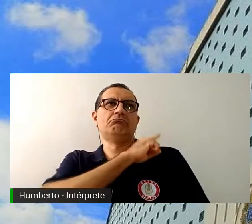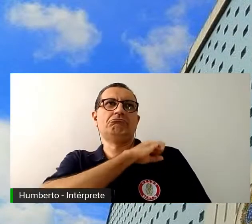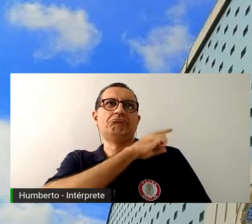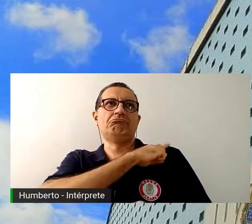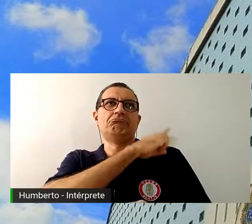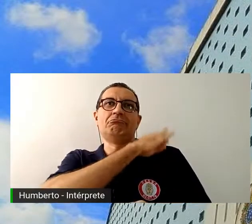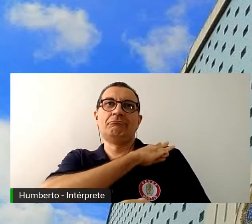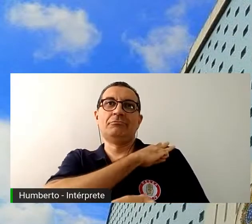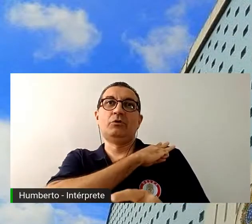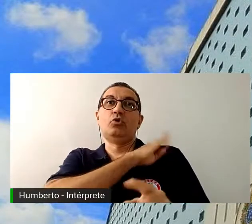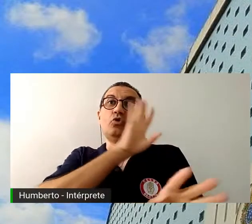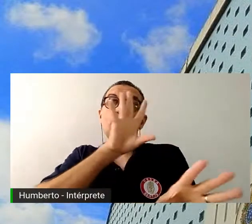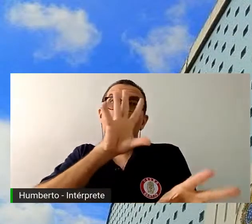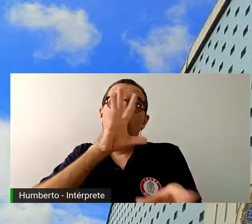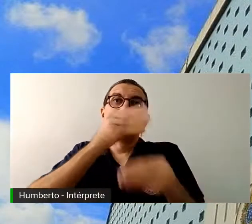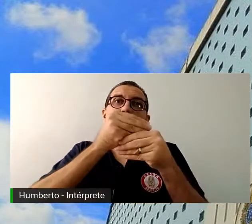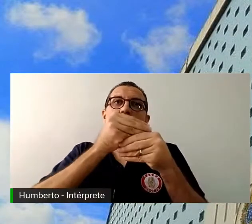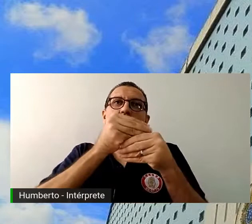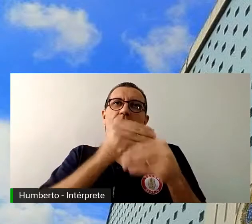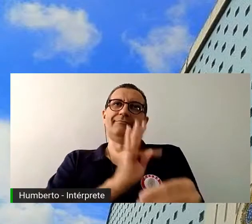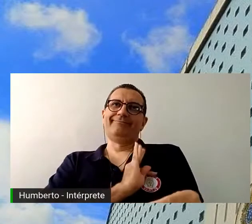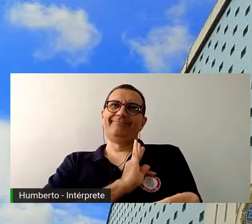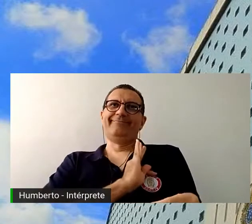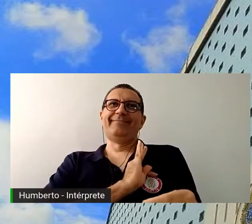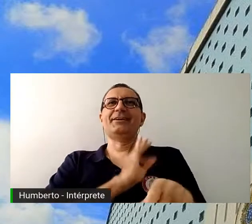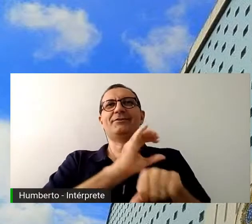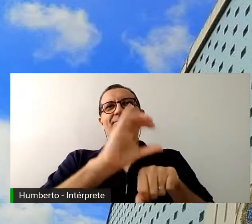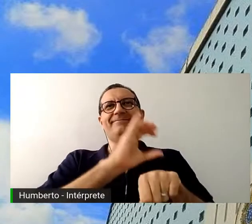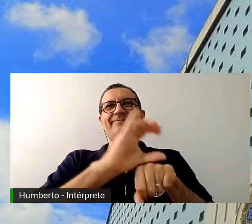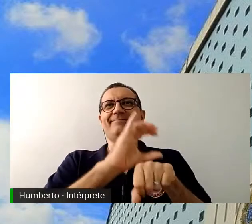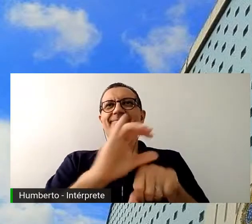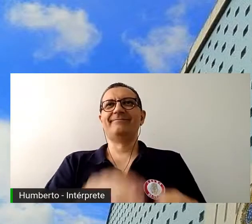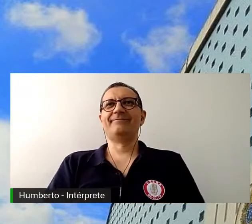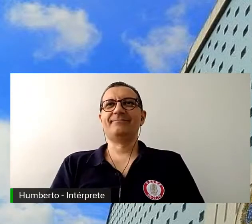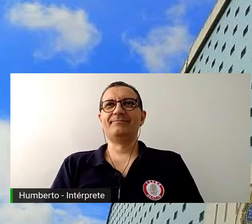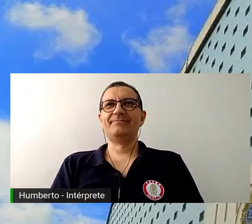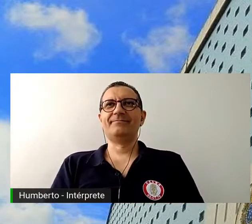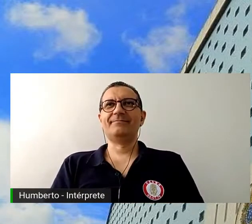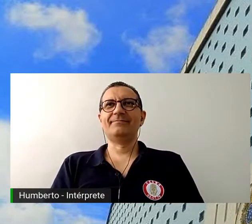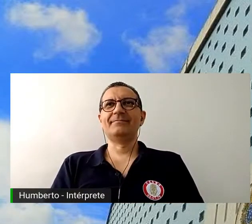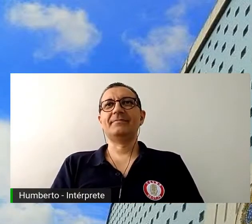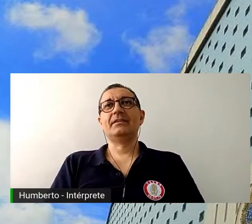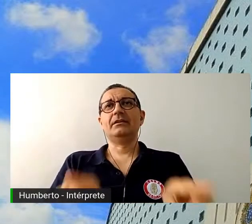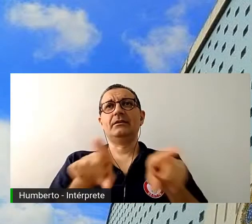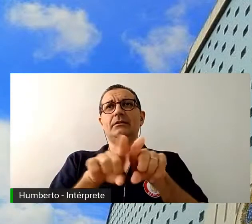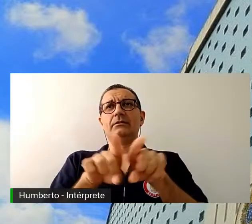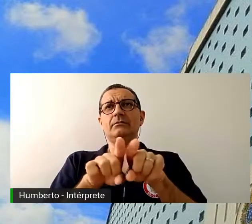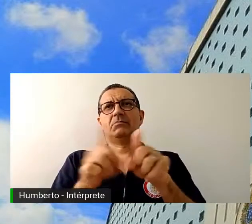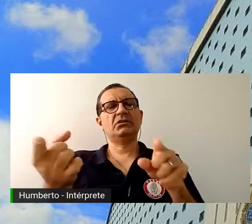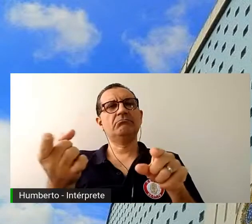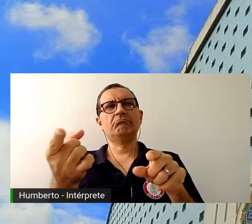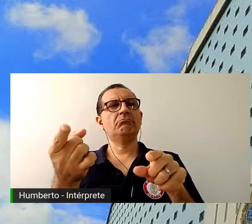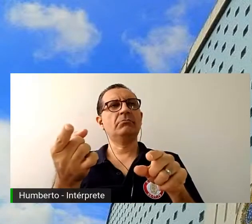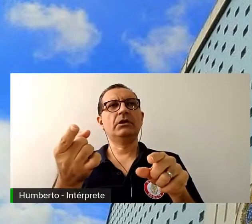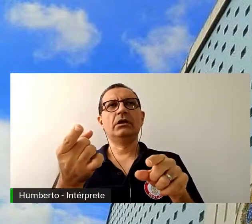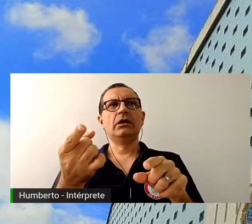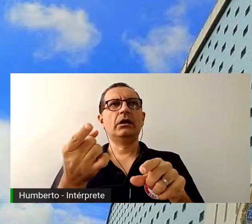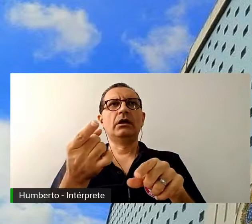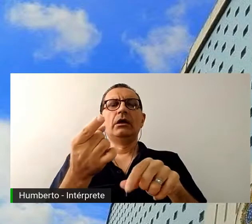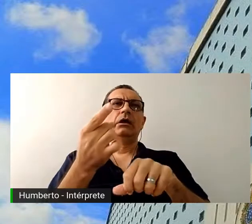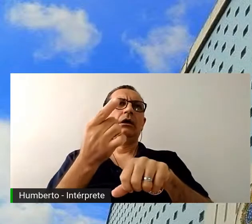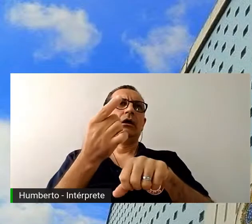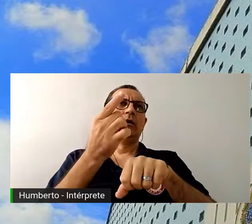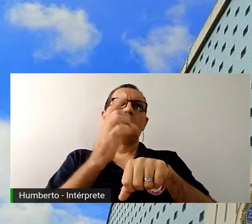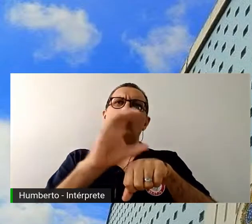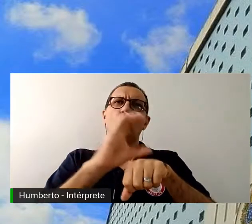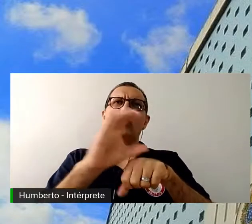técnico, né, que pensa também a educação tecnológica em todas as suas dimensões, dimensão intelectual,